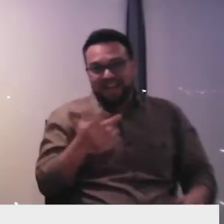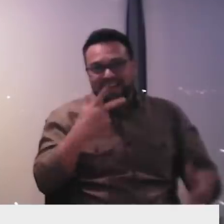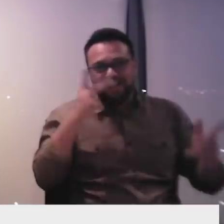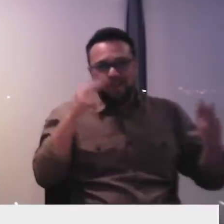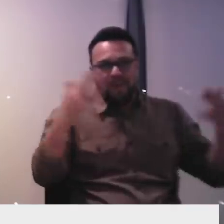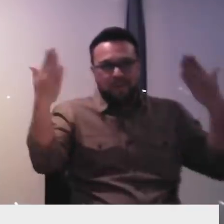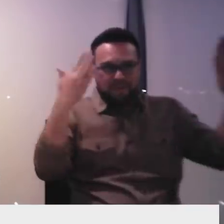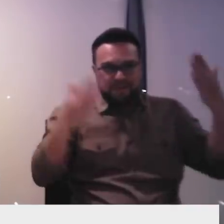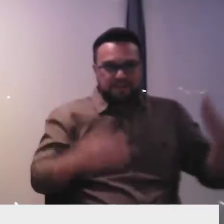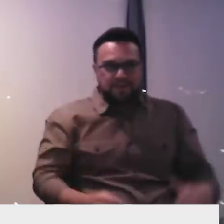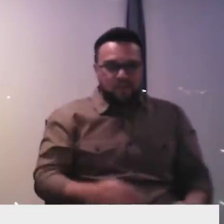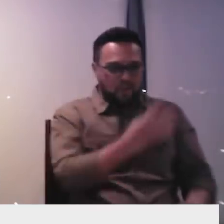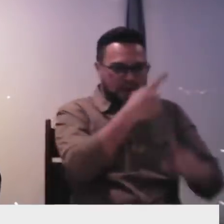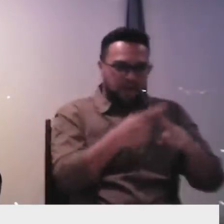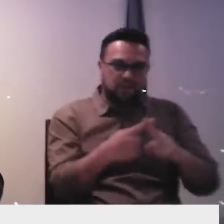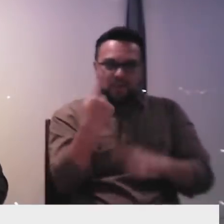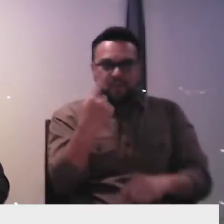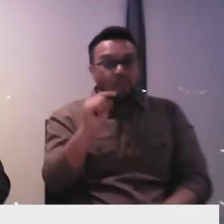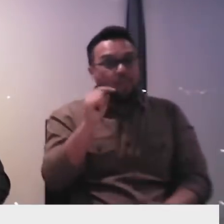4-1 para a gente, quase que virou 7-1, né?